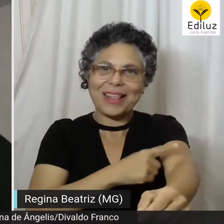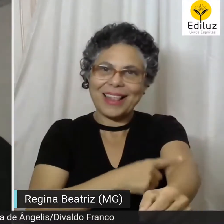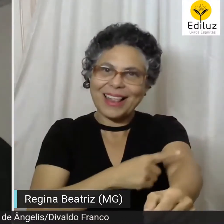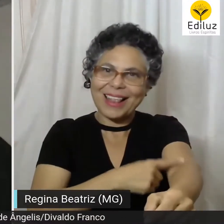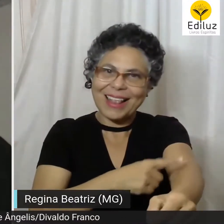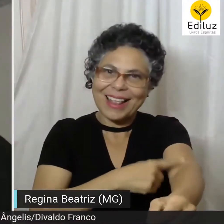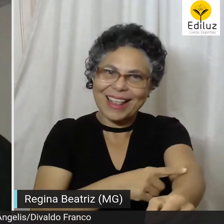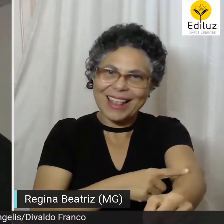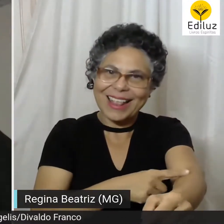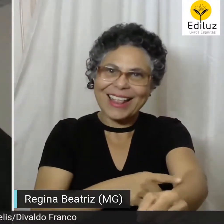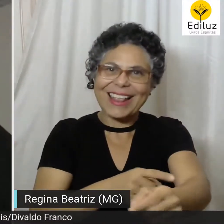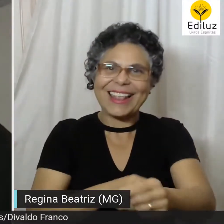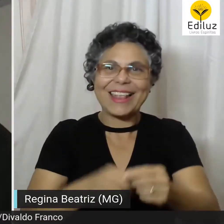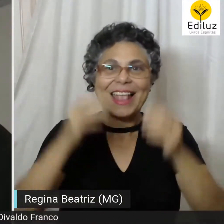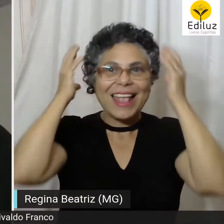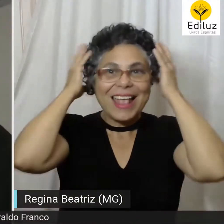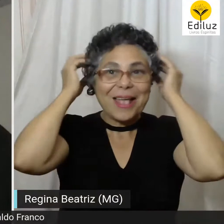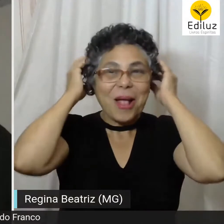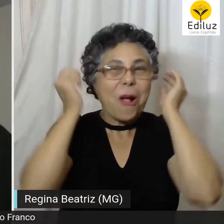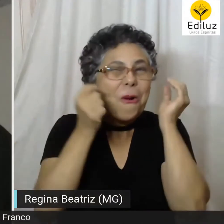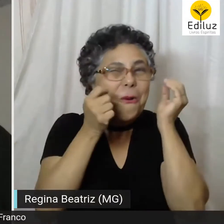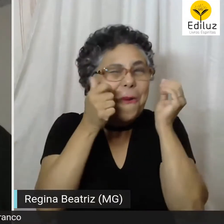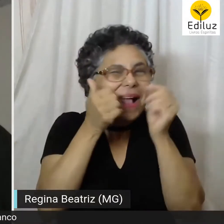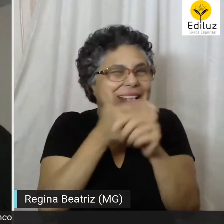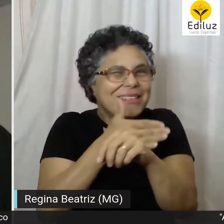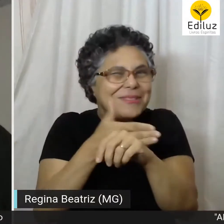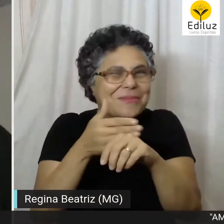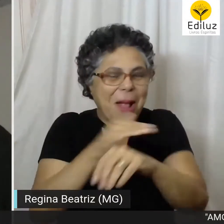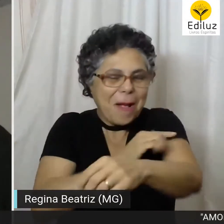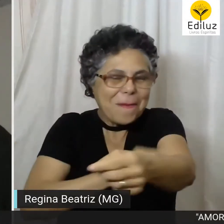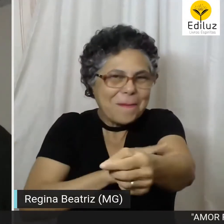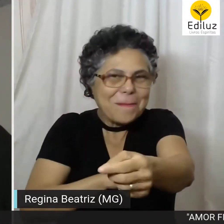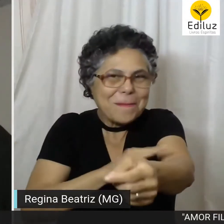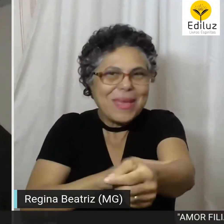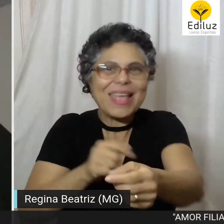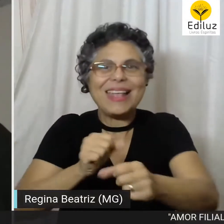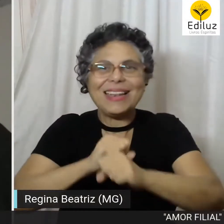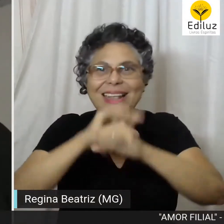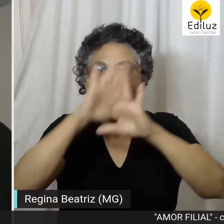cabelos curtos e negros, pele clara.